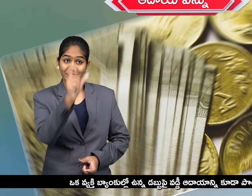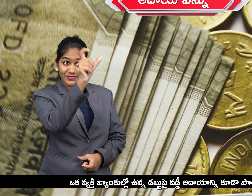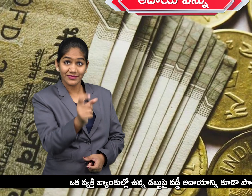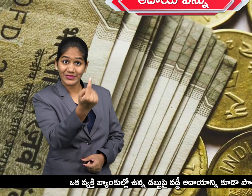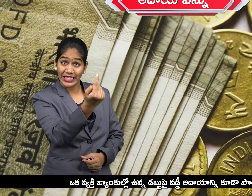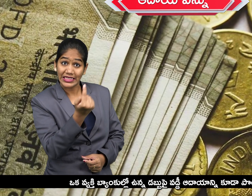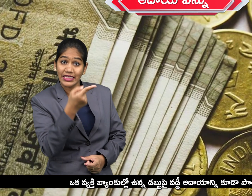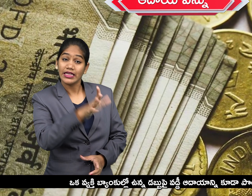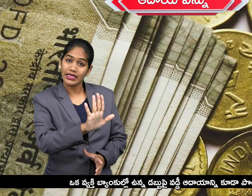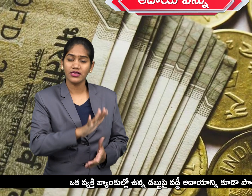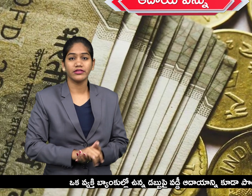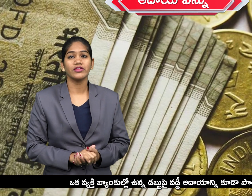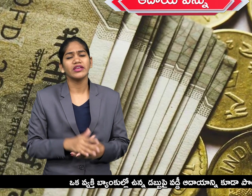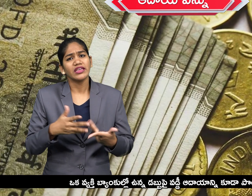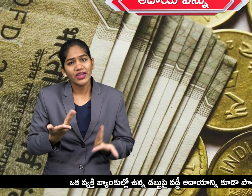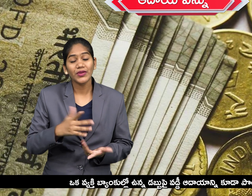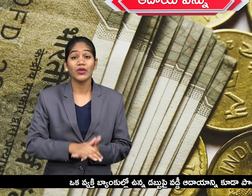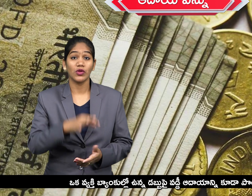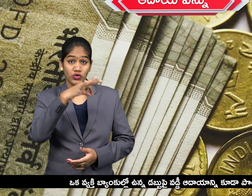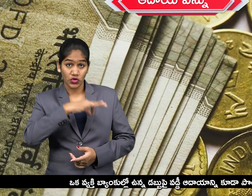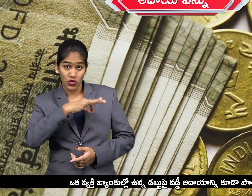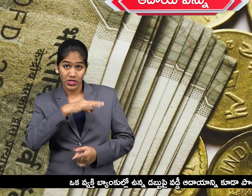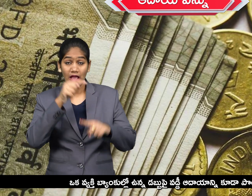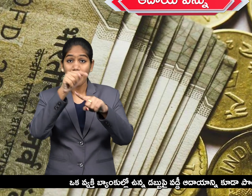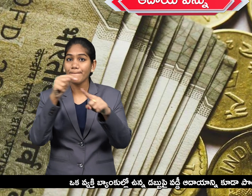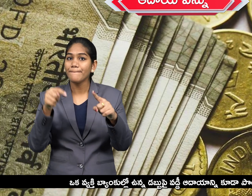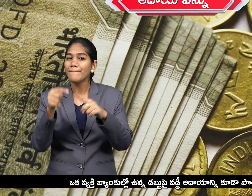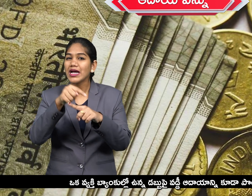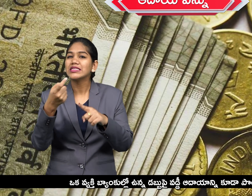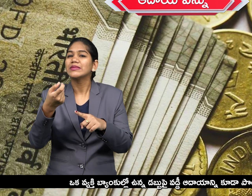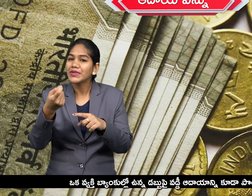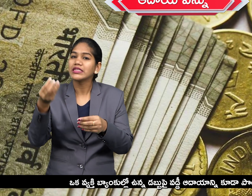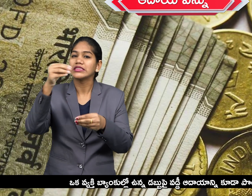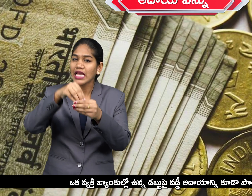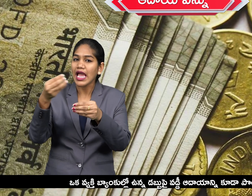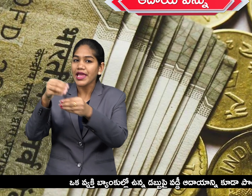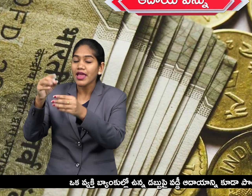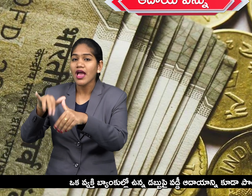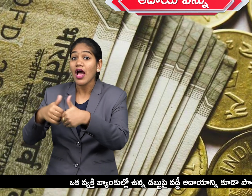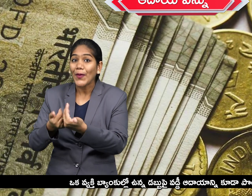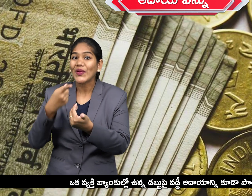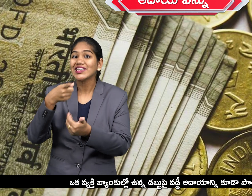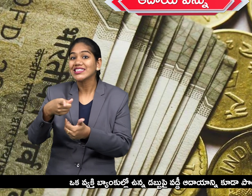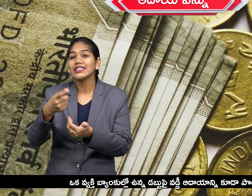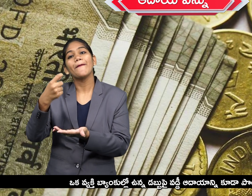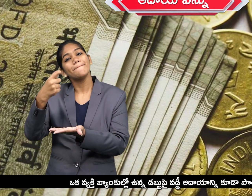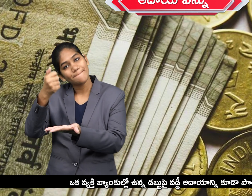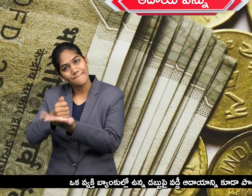ఒక వ్యక్తి బ్యాంకులో ఉన్న డబ్బుపై వడ్డీ ఆదాయాన్ని కూడా పొందవచ్చు.